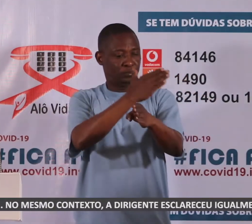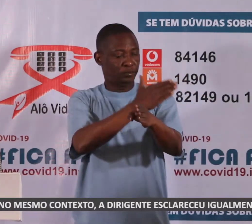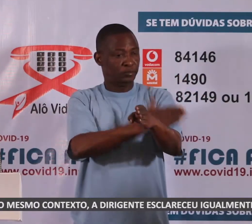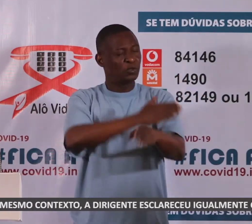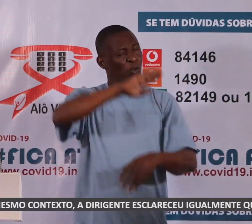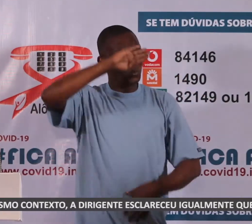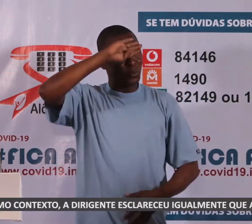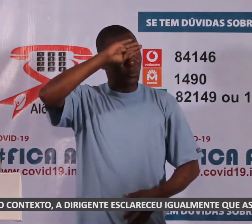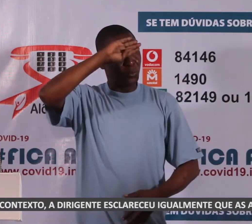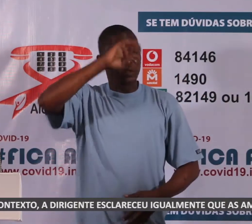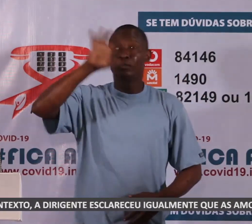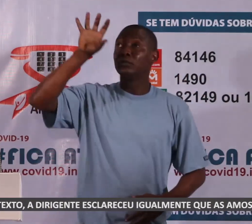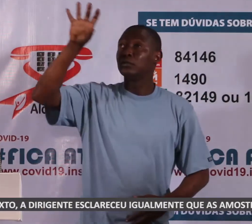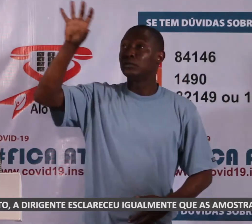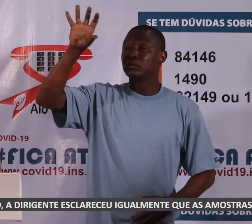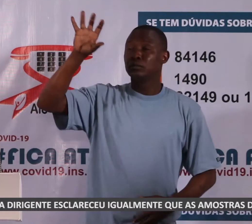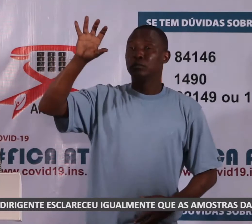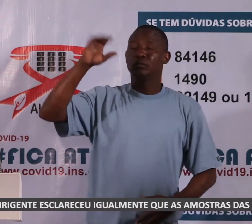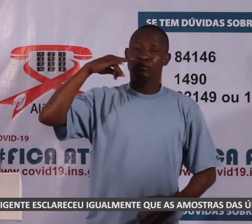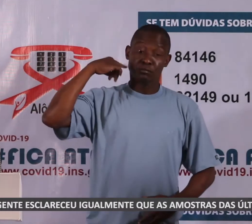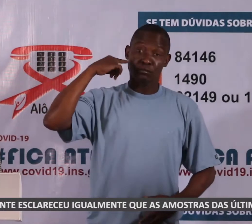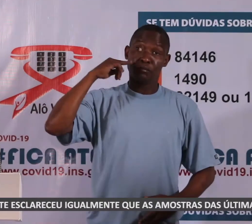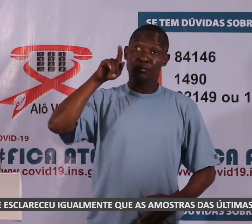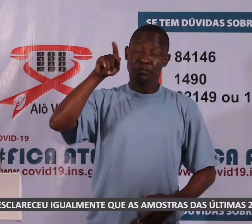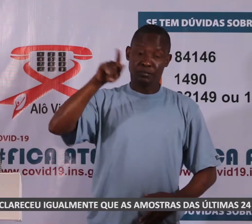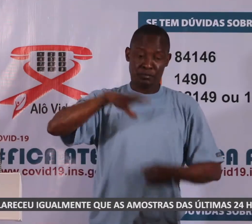Cabo Delgado. Detalhando um pouco mais,